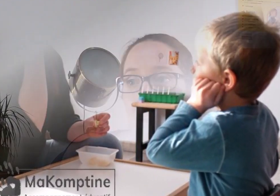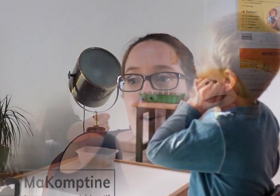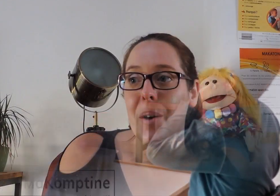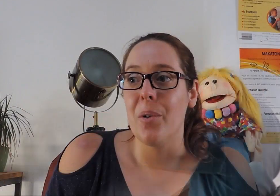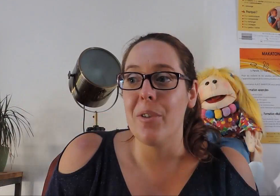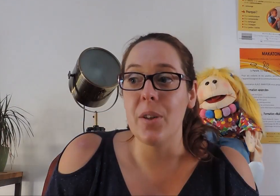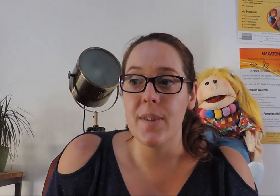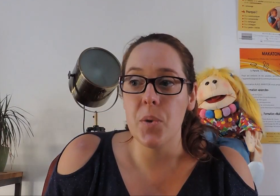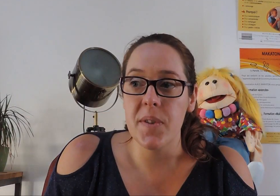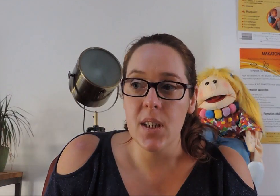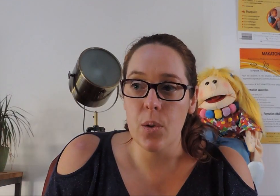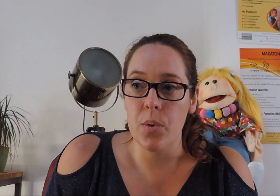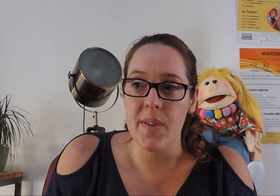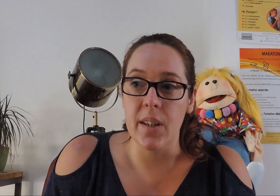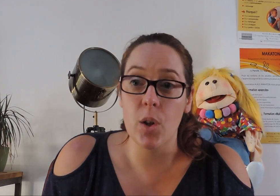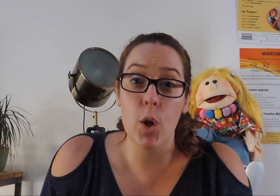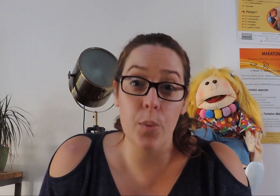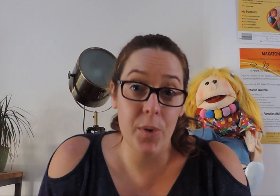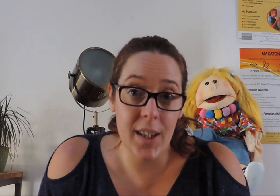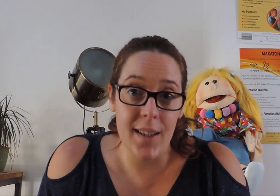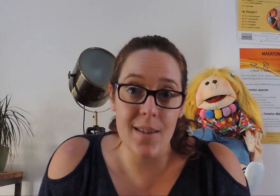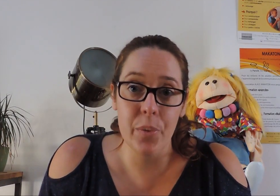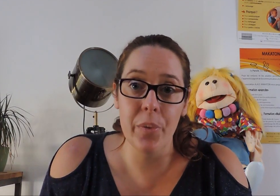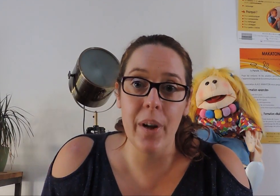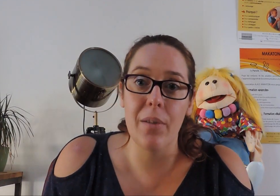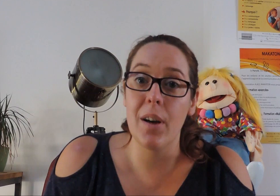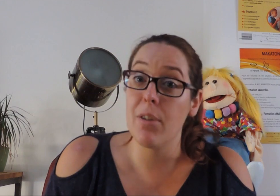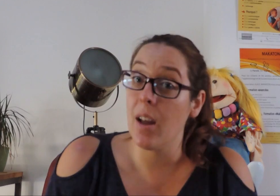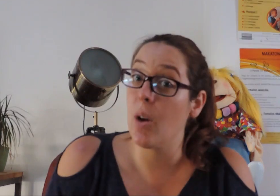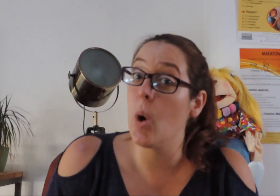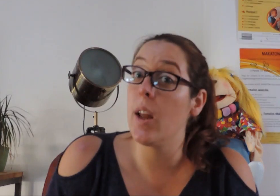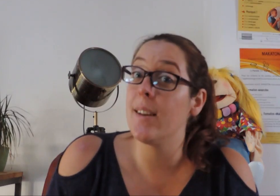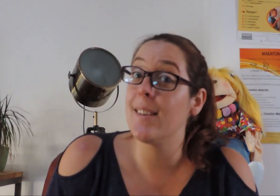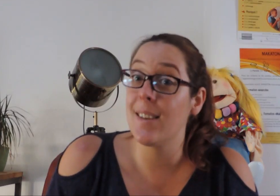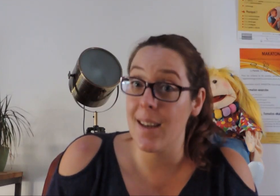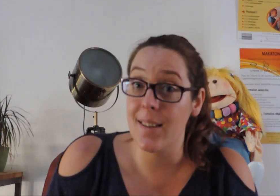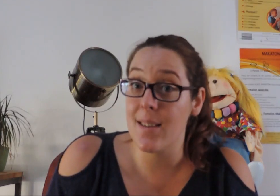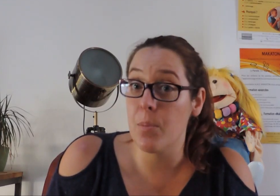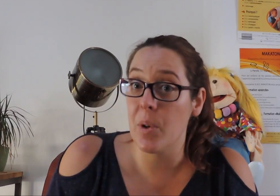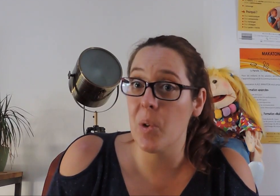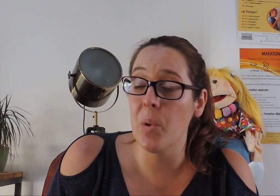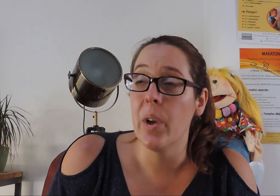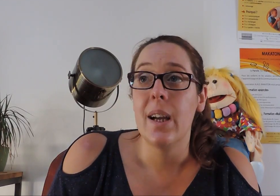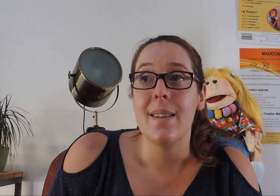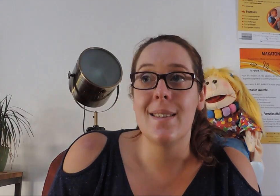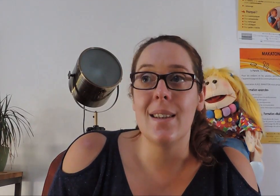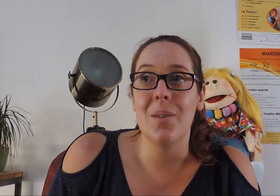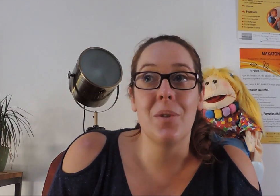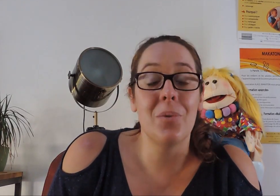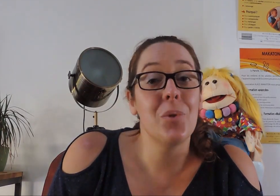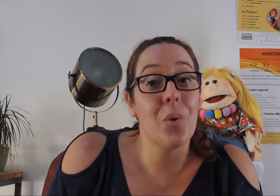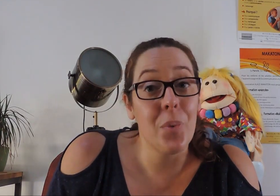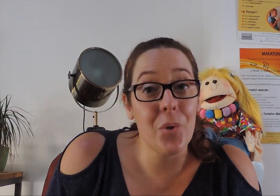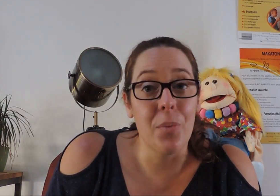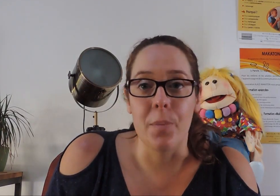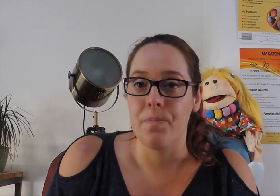on va noter aussi que cette communication elle va avoir un rôle très très important c'est au niveau du comportement